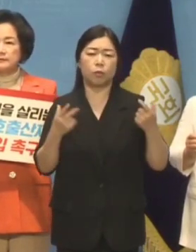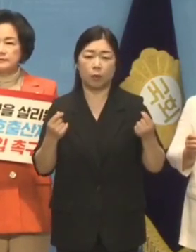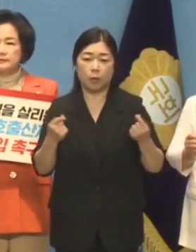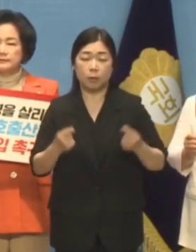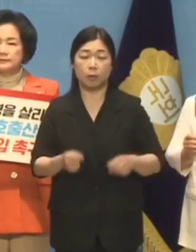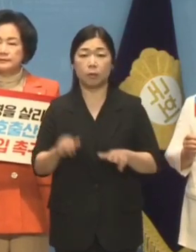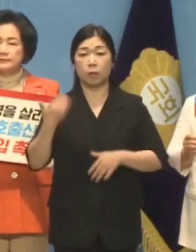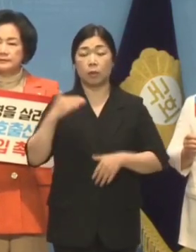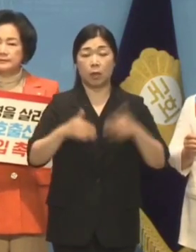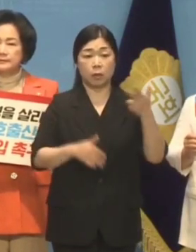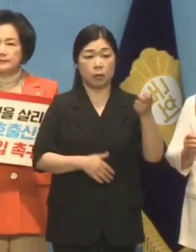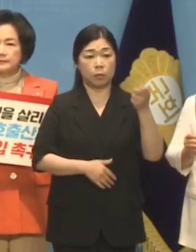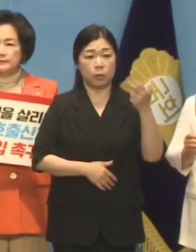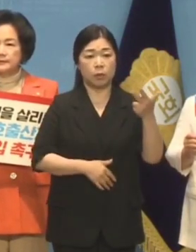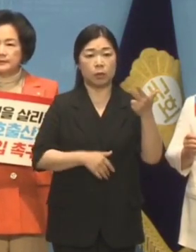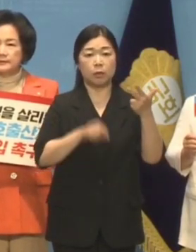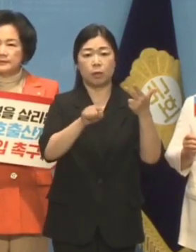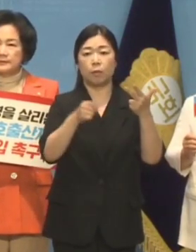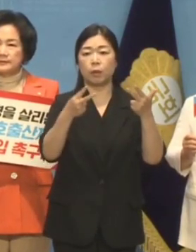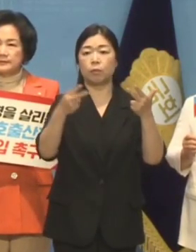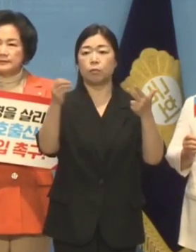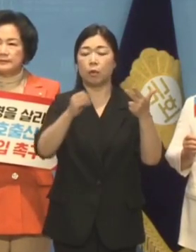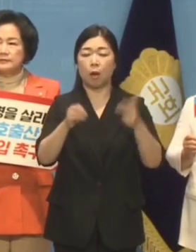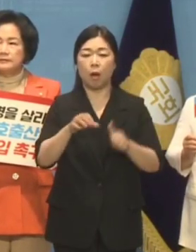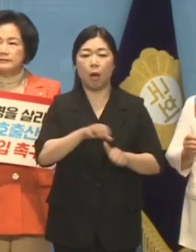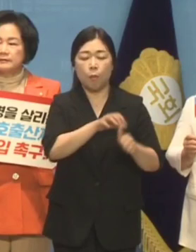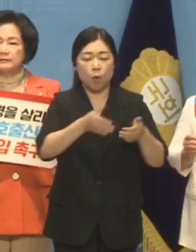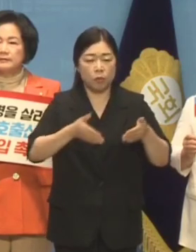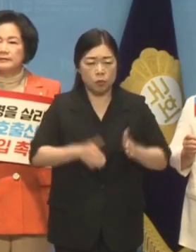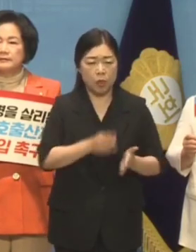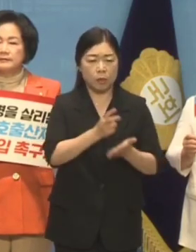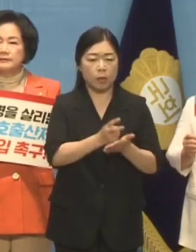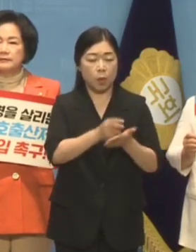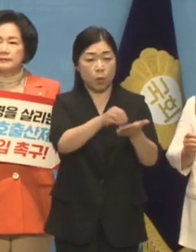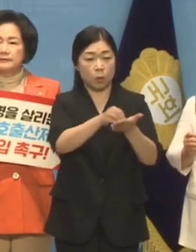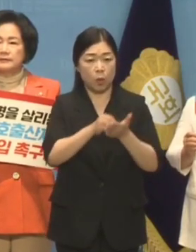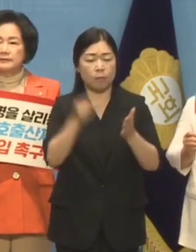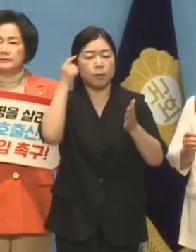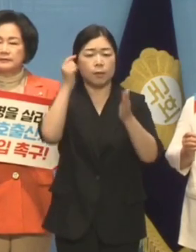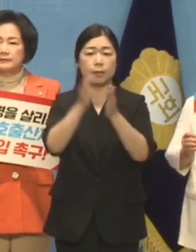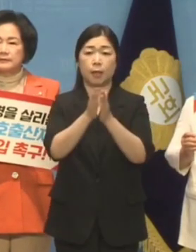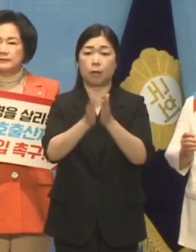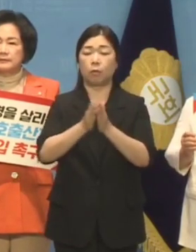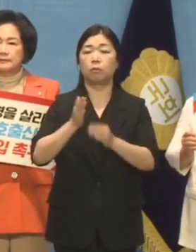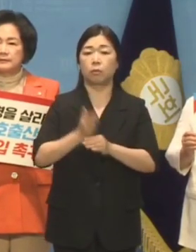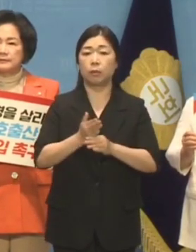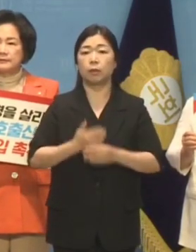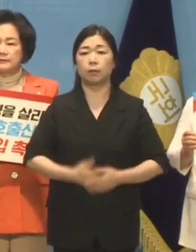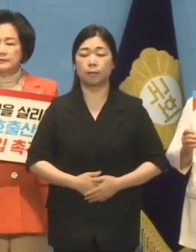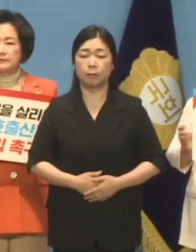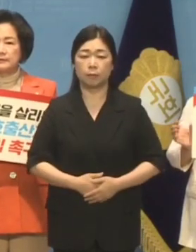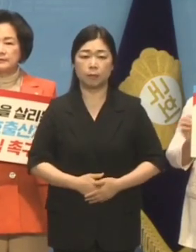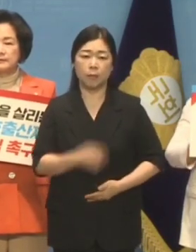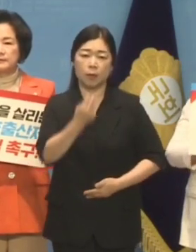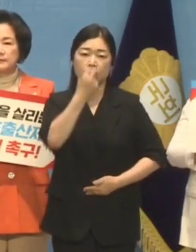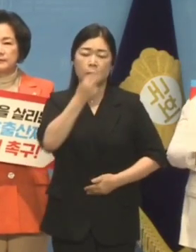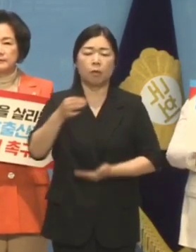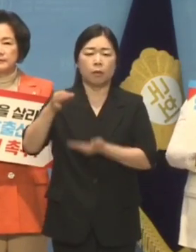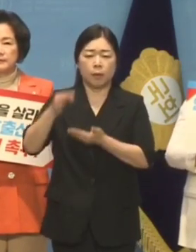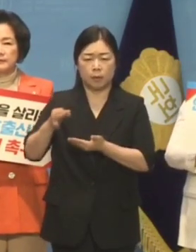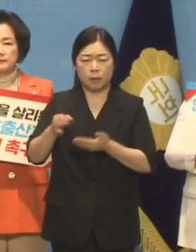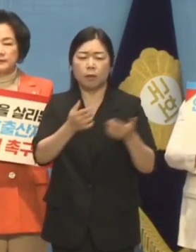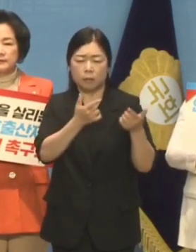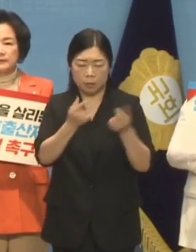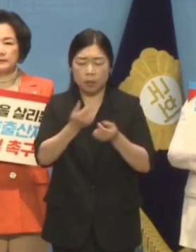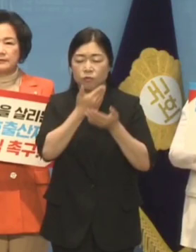여론도 77.2%가 보호출산제 도입을 찬성하고 있습니다. 생명의 가치가 다르지